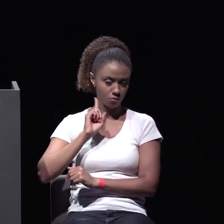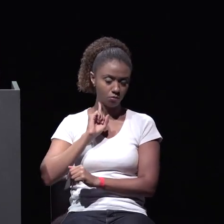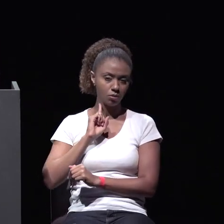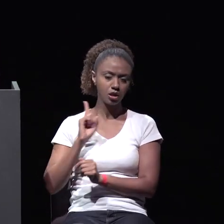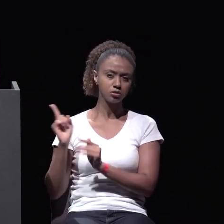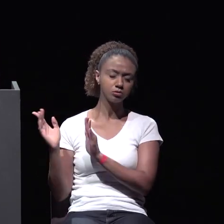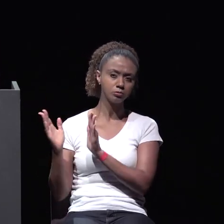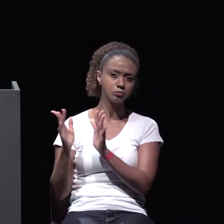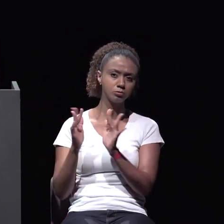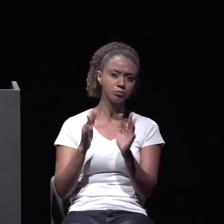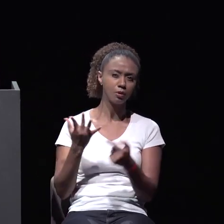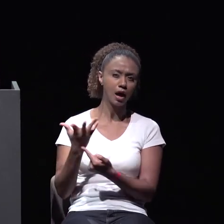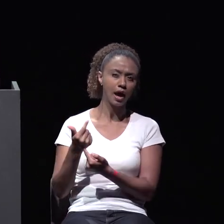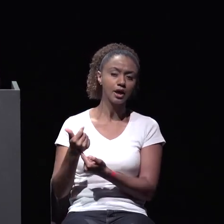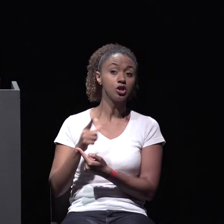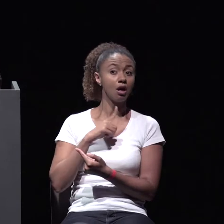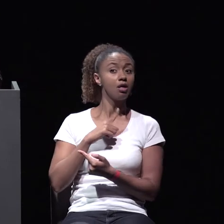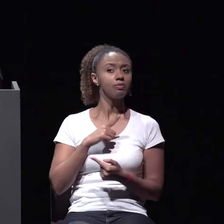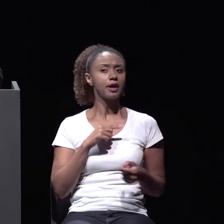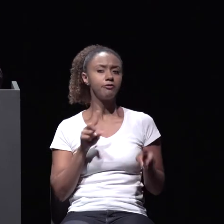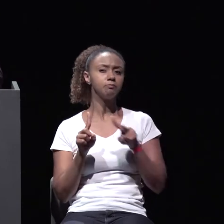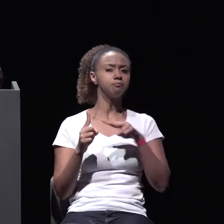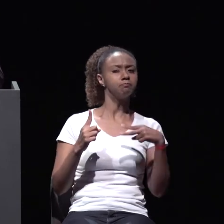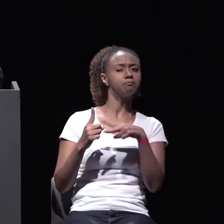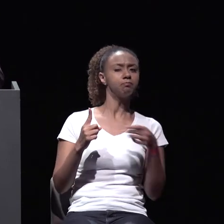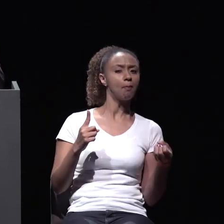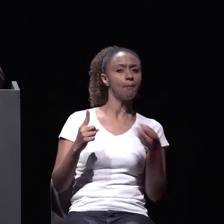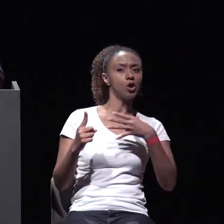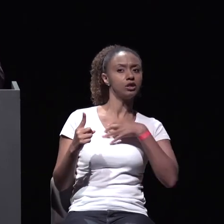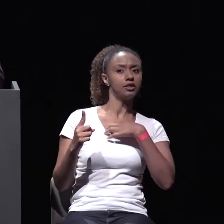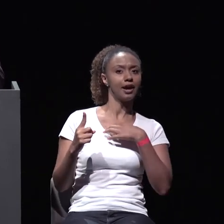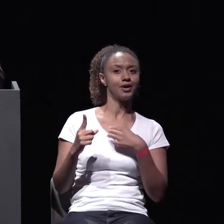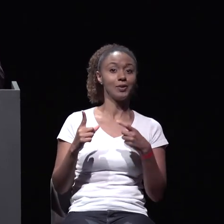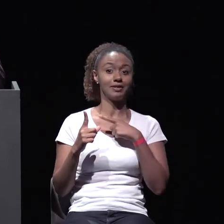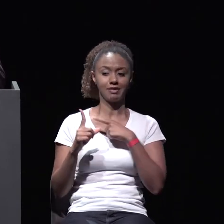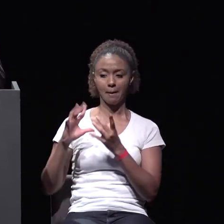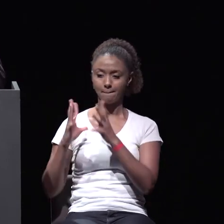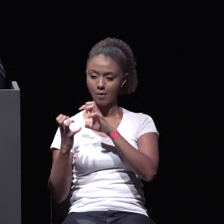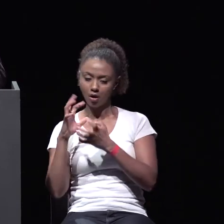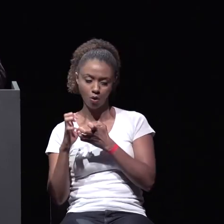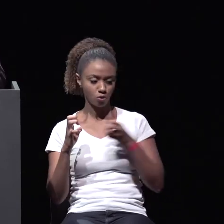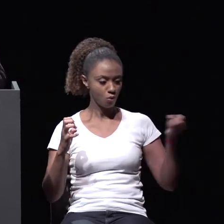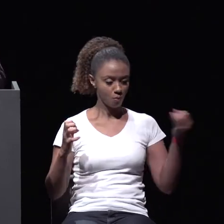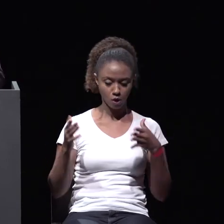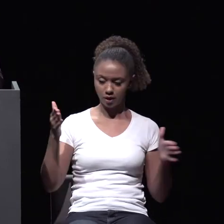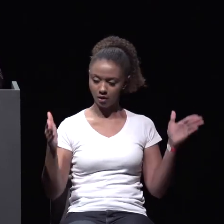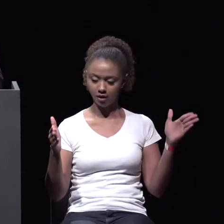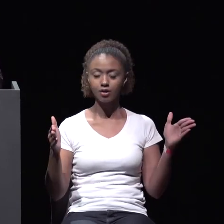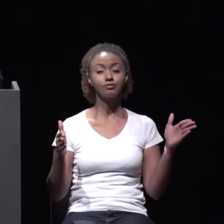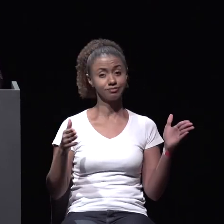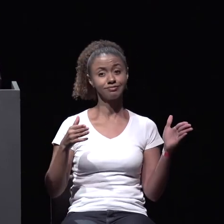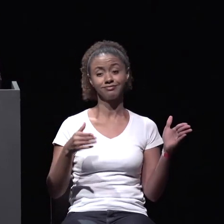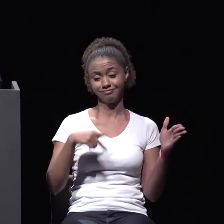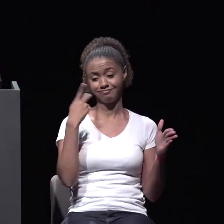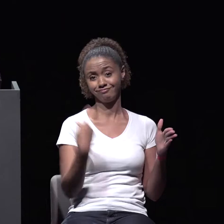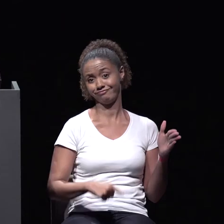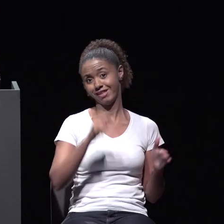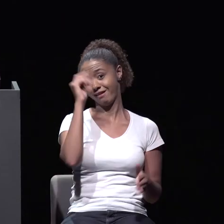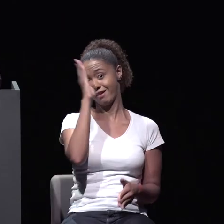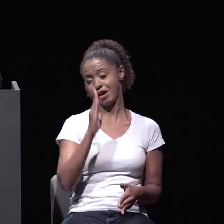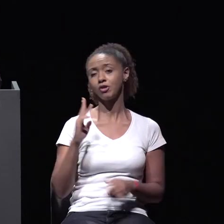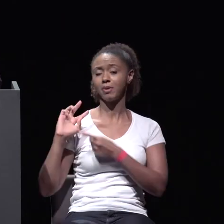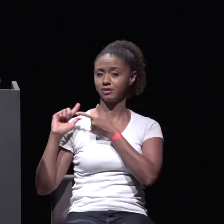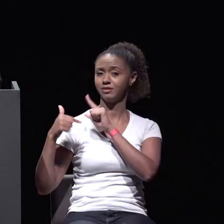um pouco pelo prisma moderno também nessa ponte entre o moderno eo barroco ela é uma grande tradição brasileira ela não é um